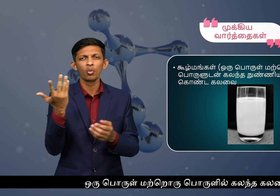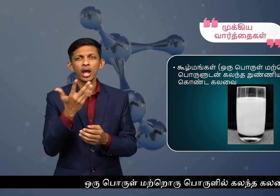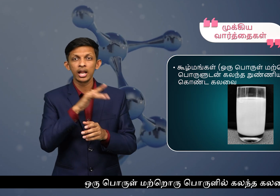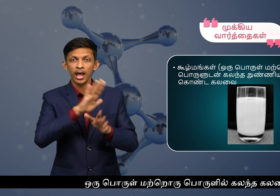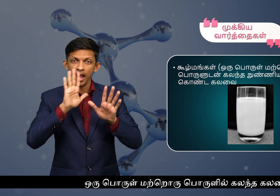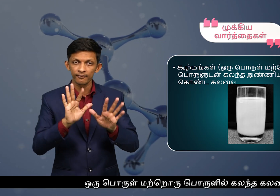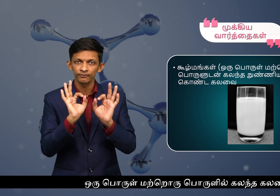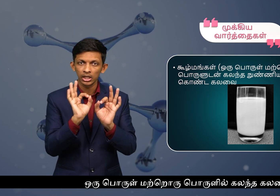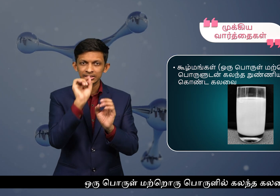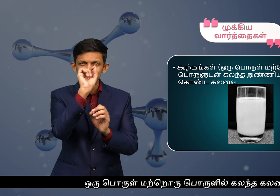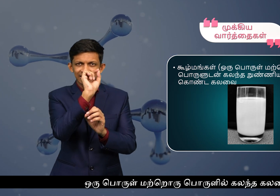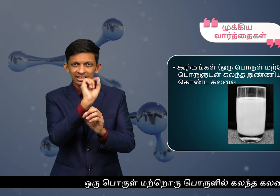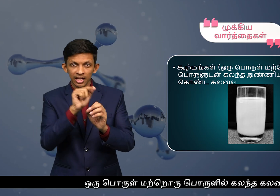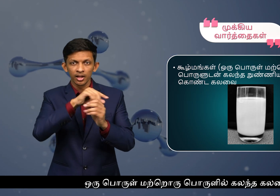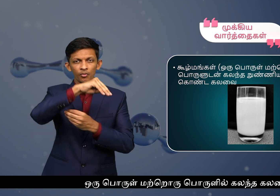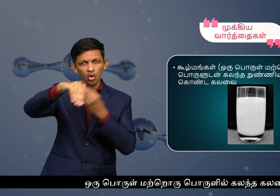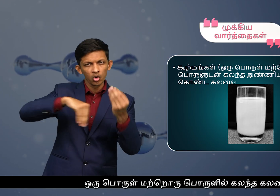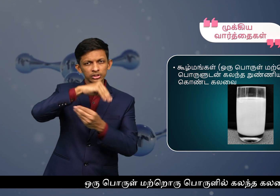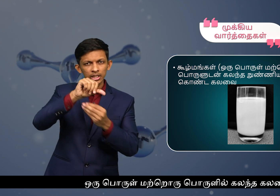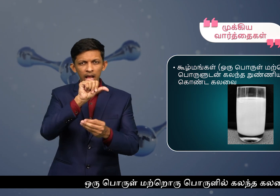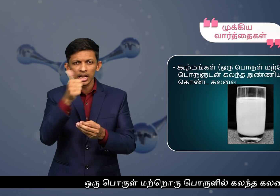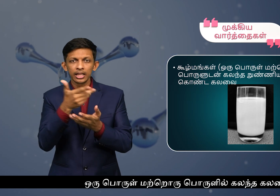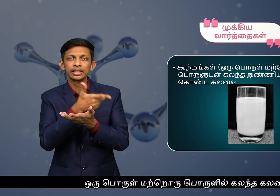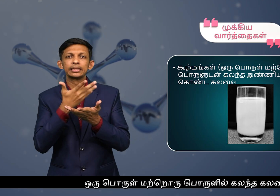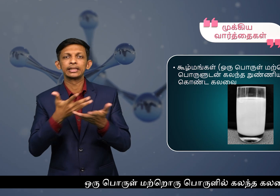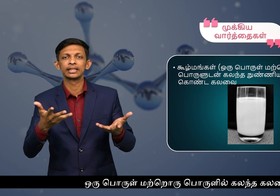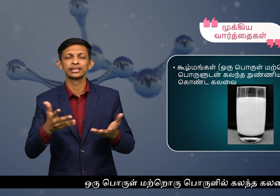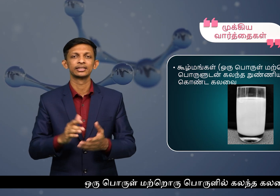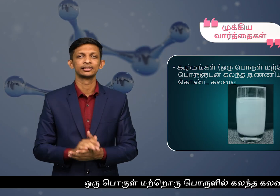ஒரு பொருள் மற்றொரு பொருளில் கலந்த கலவை.